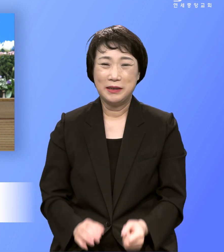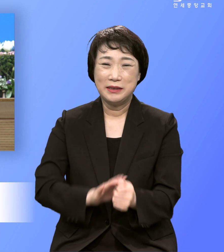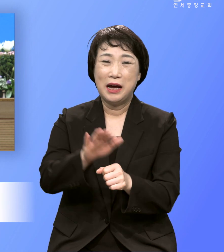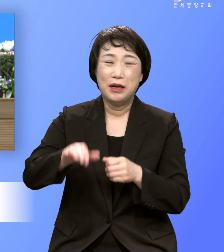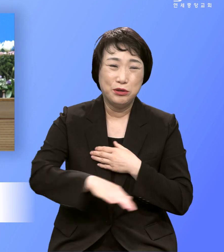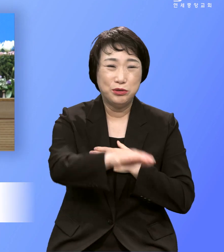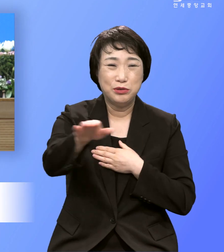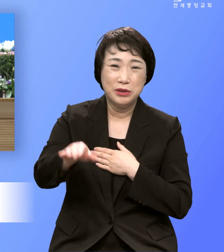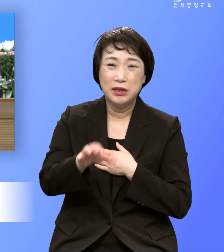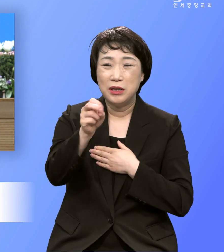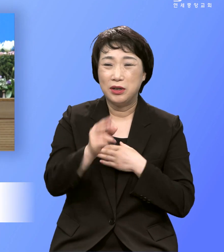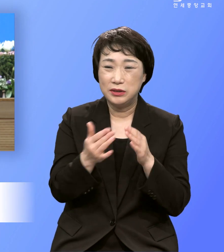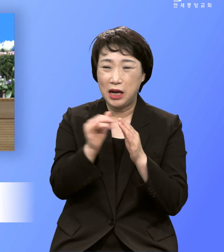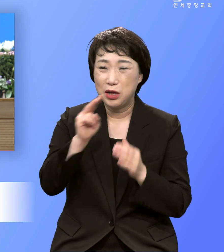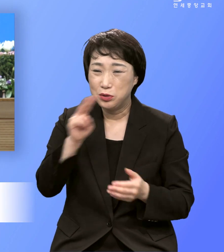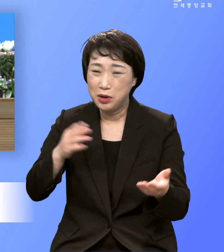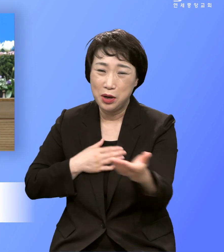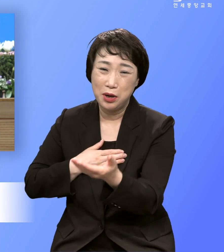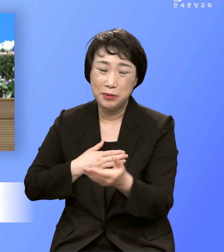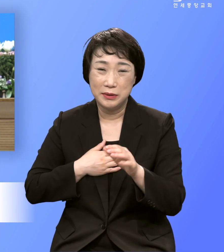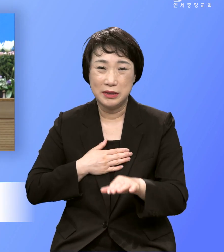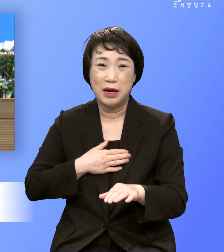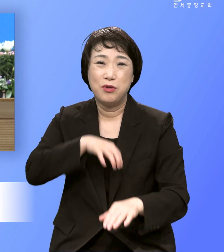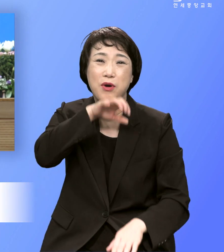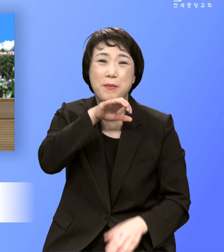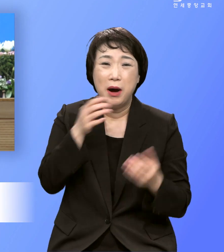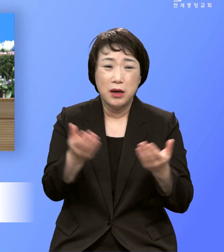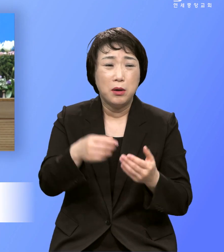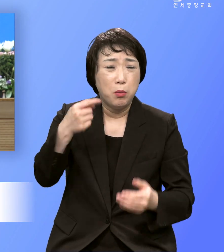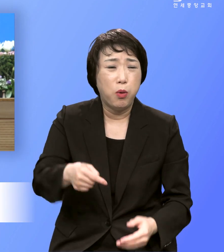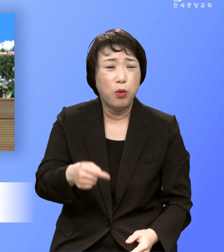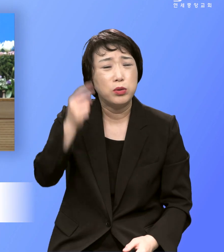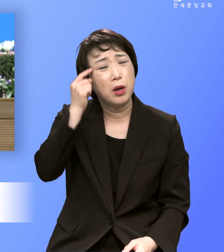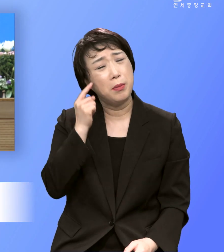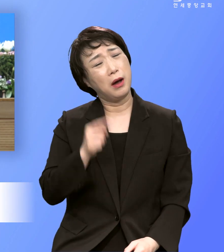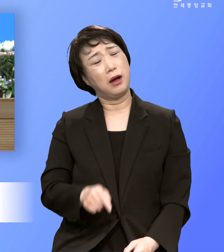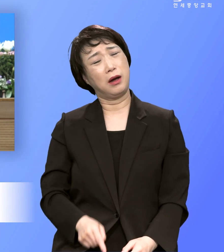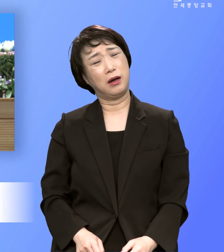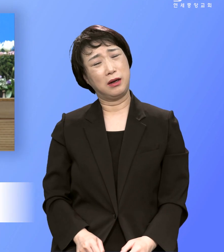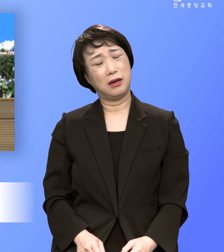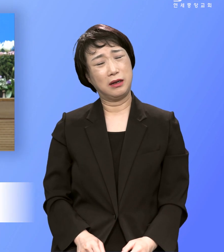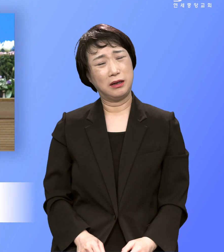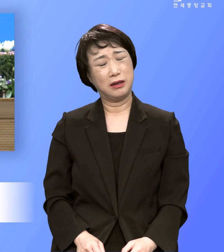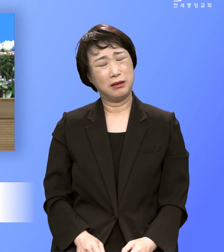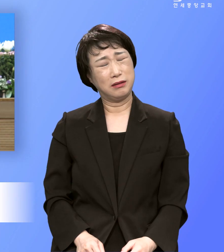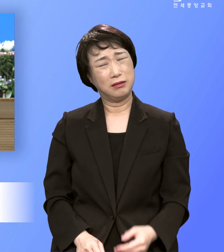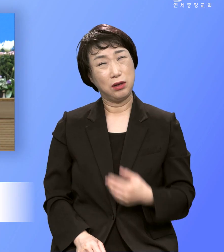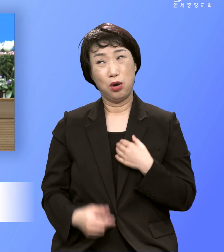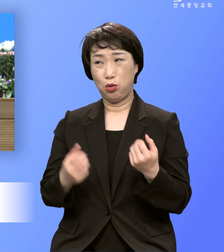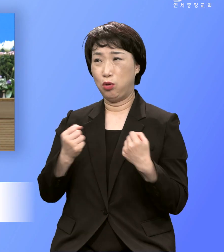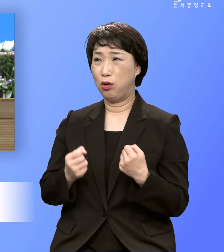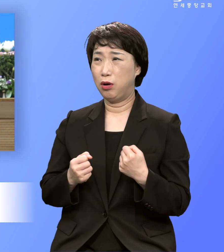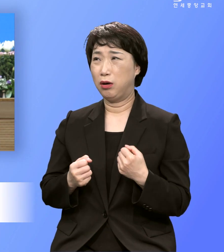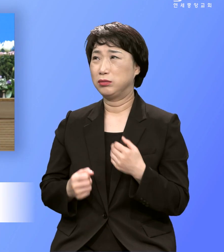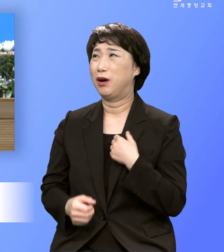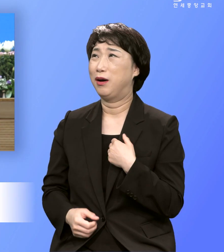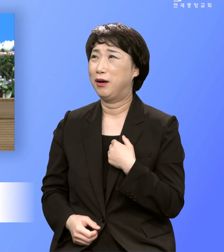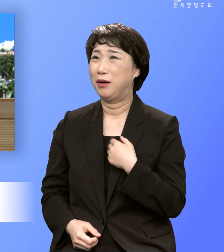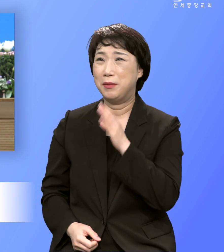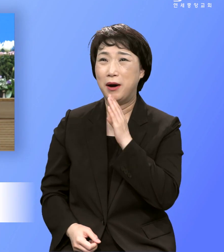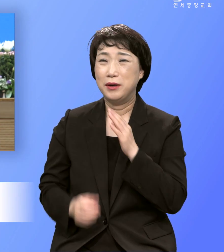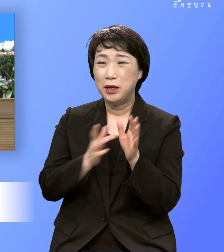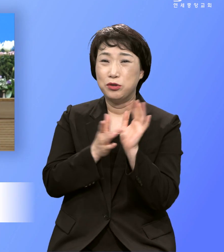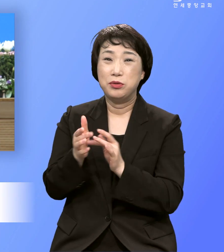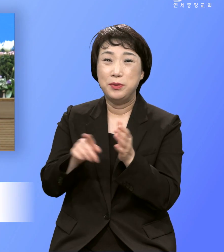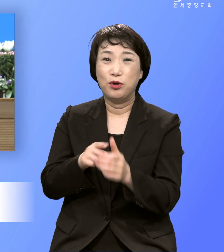살아있는 새가족이요 원망할 일이 뭔가 봐. 내가 건강하네, 예수